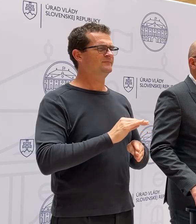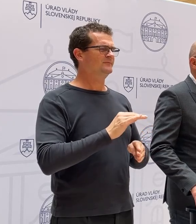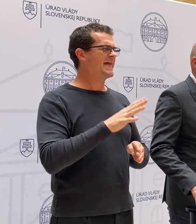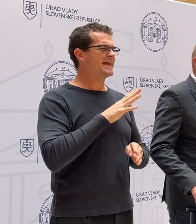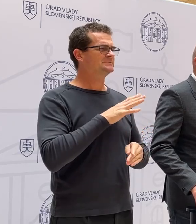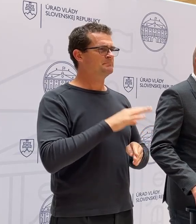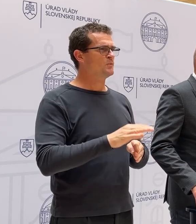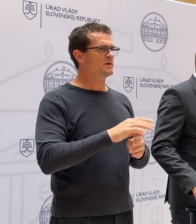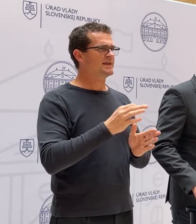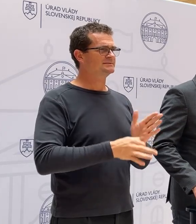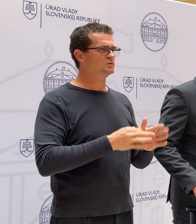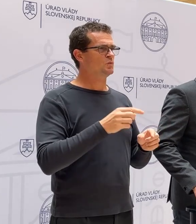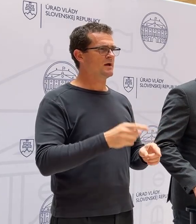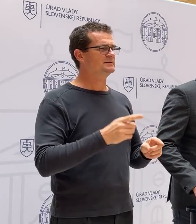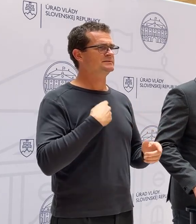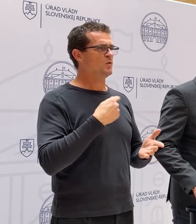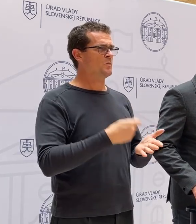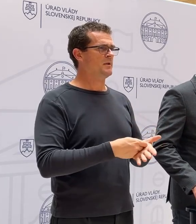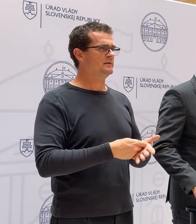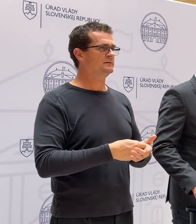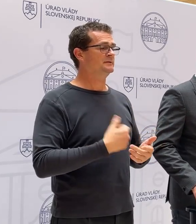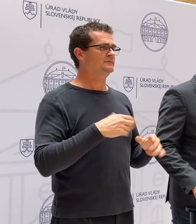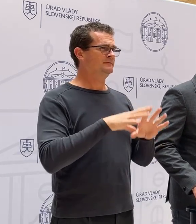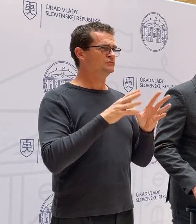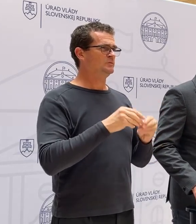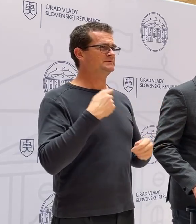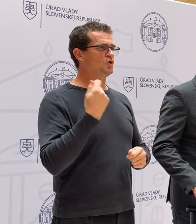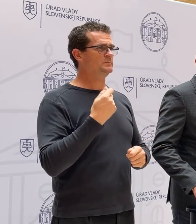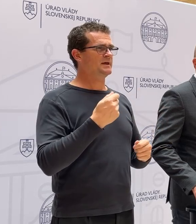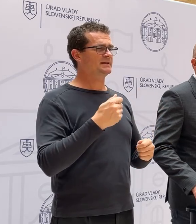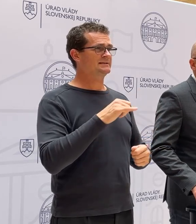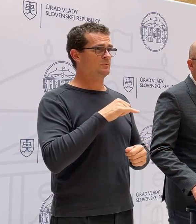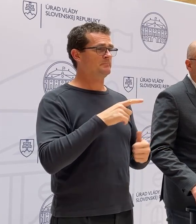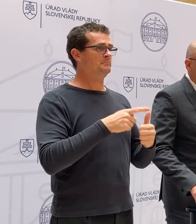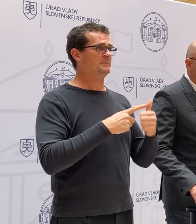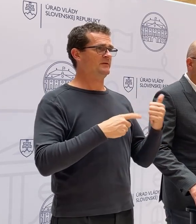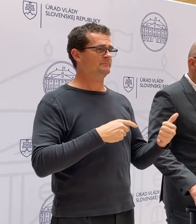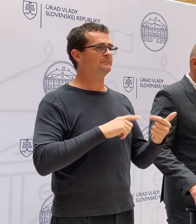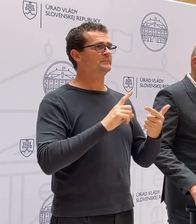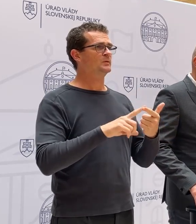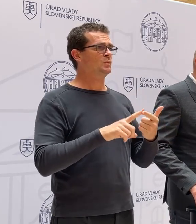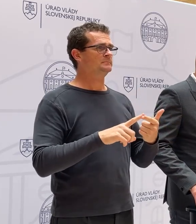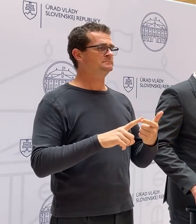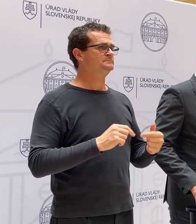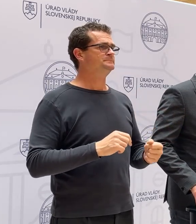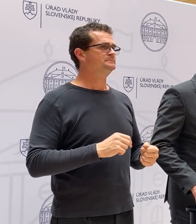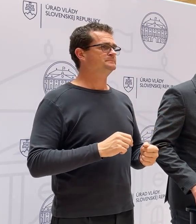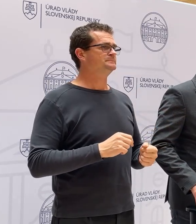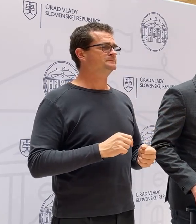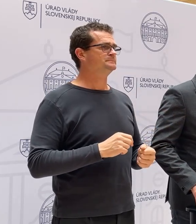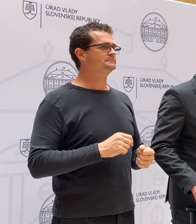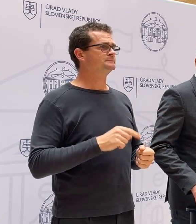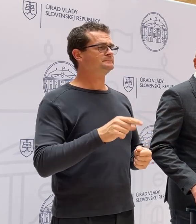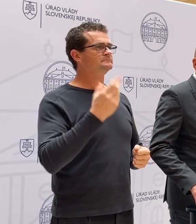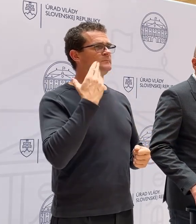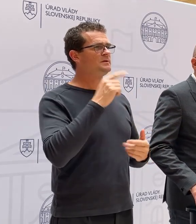extrémne mimoriadnej situácii uplatní, ten všeobecný hospodársky záujem. To poprvé. Po druhé,